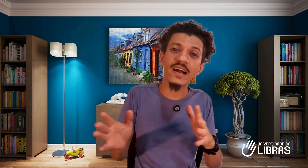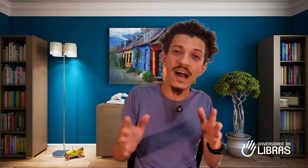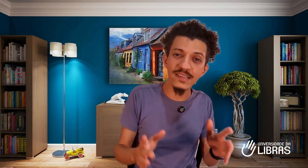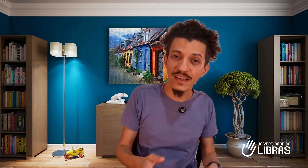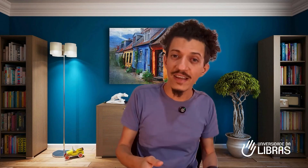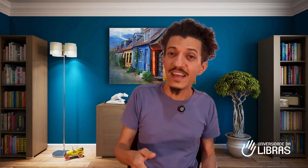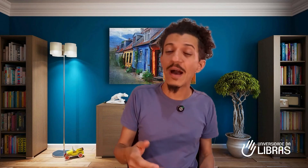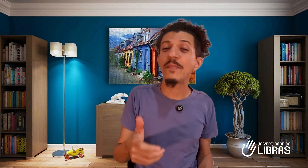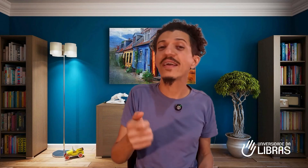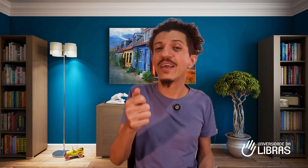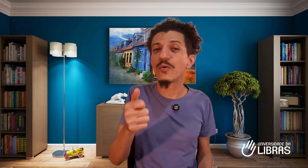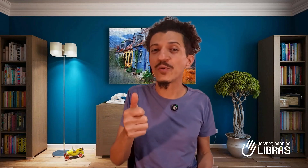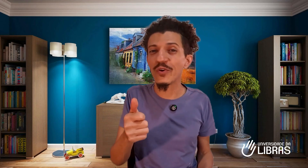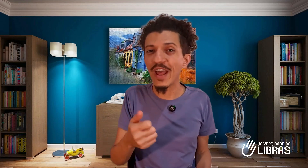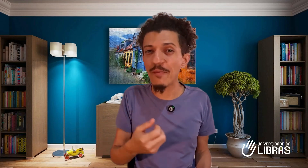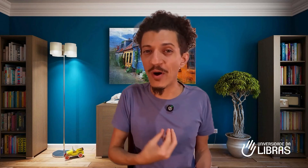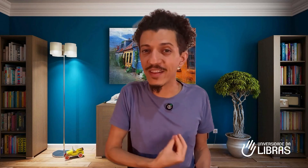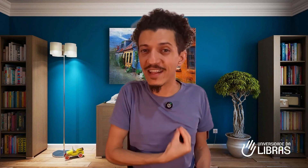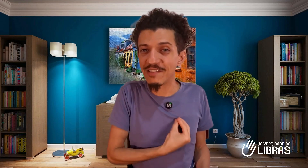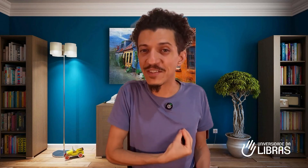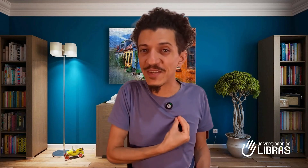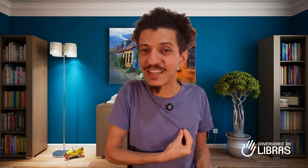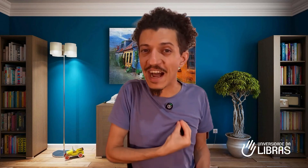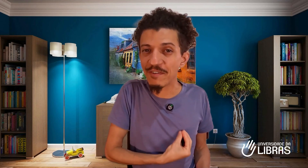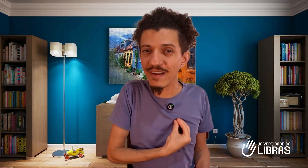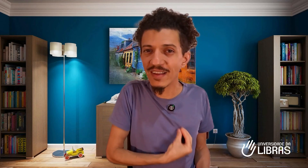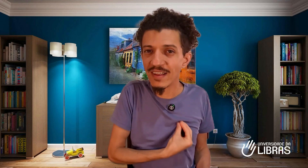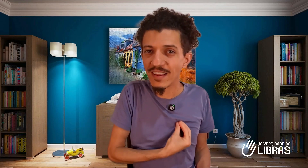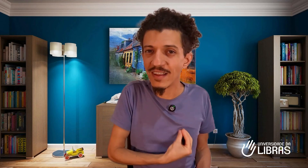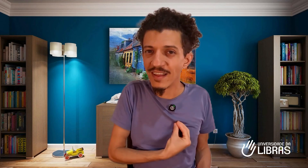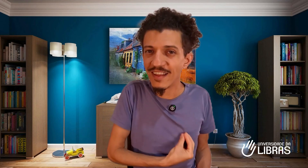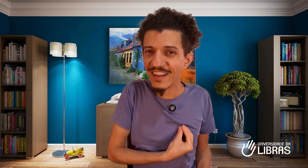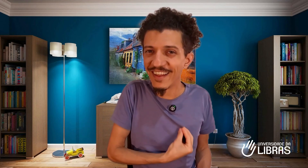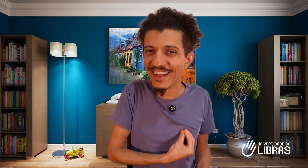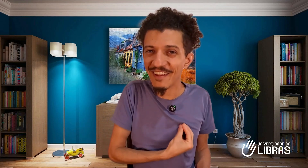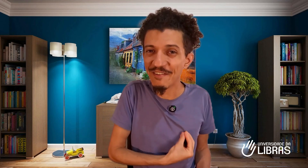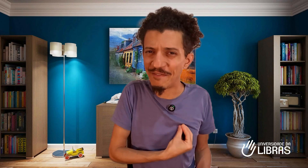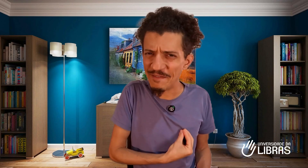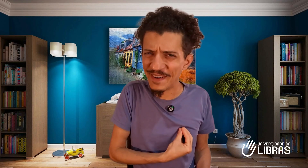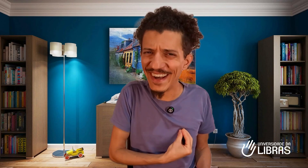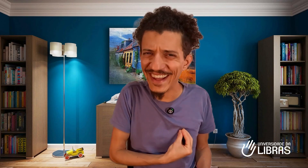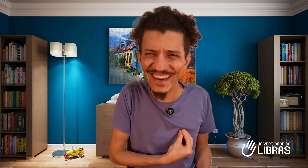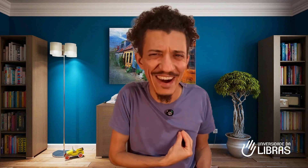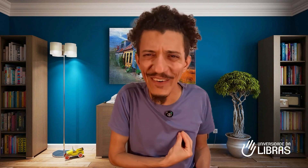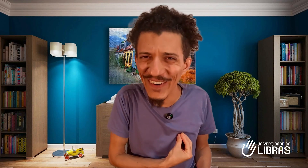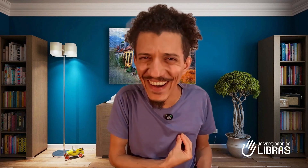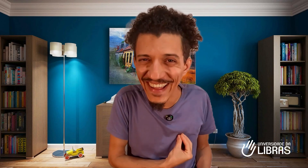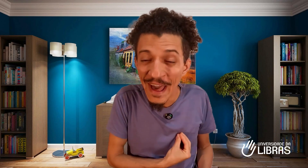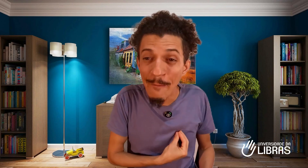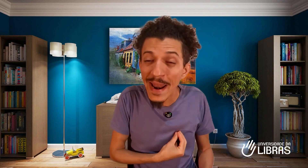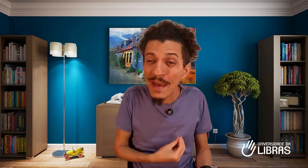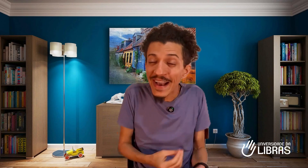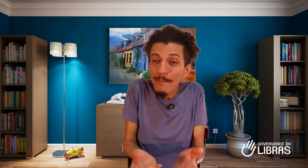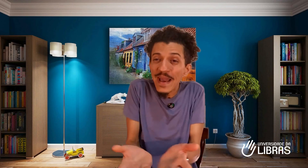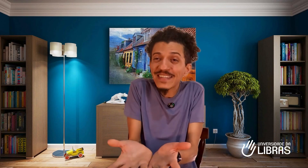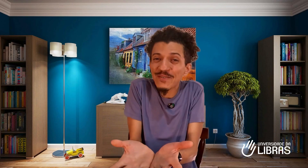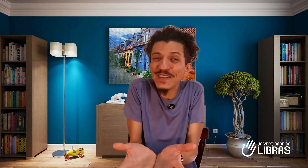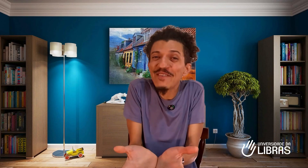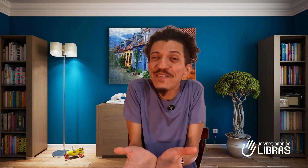casa e apertei o controle remoto, a televisão estava viva? Não. Mas na minha cabeça, quando eu vi isso a